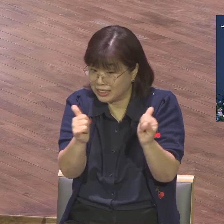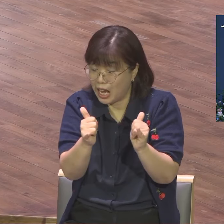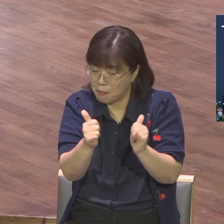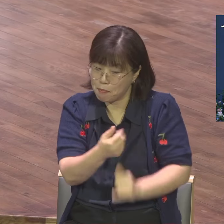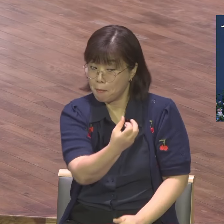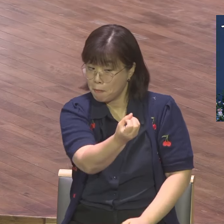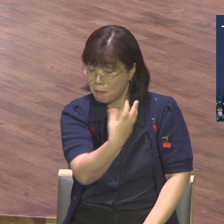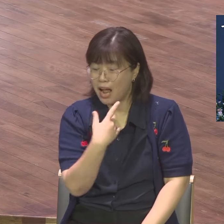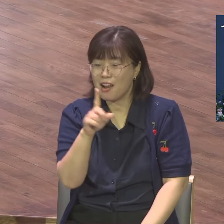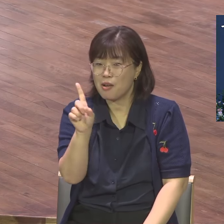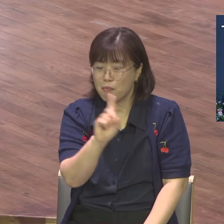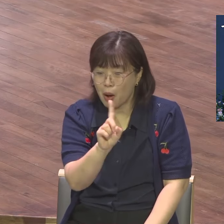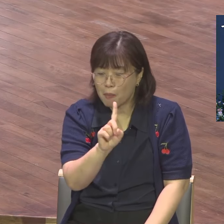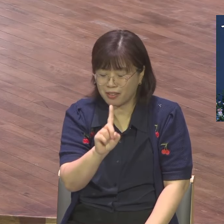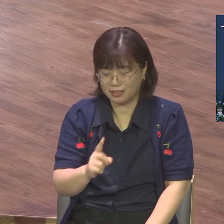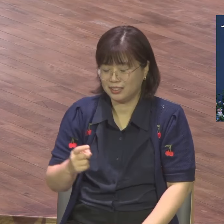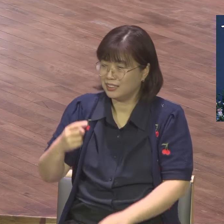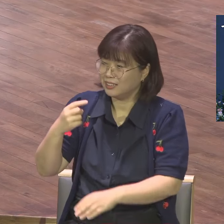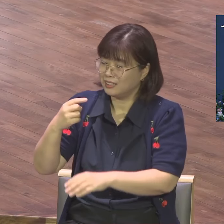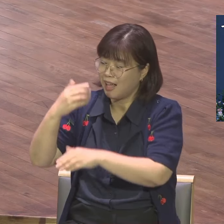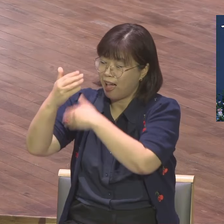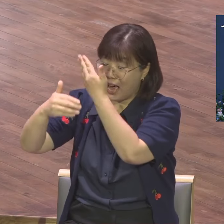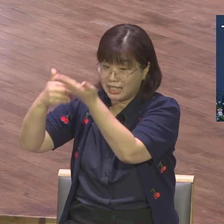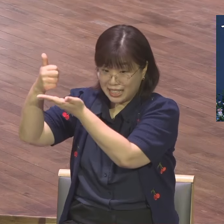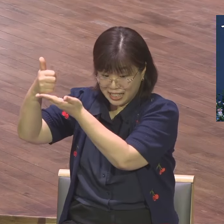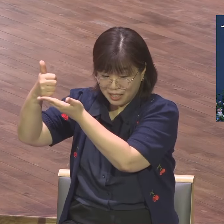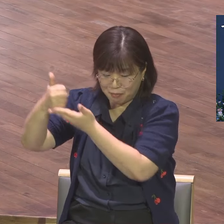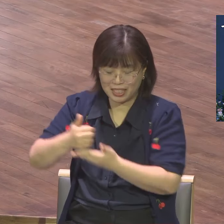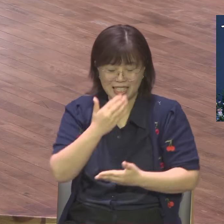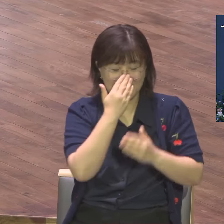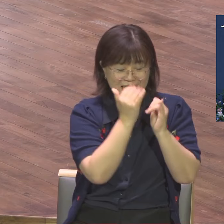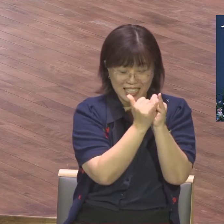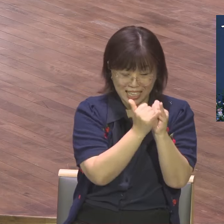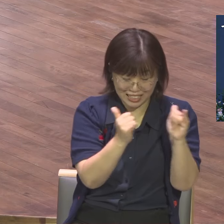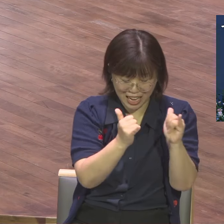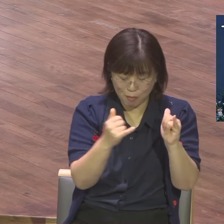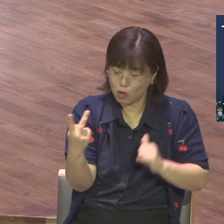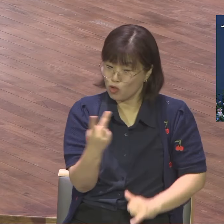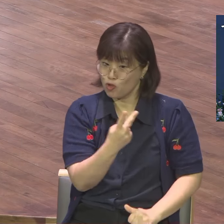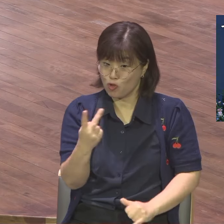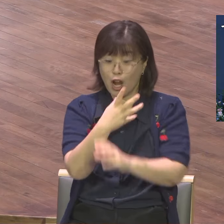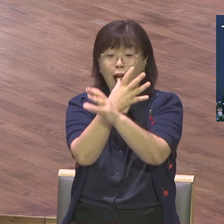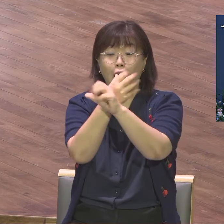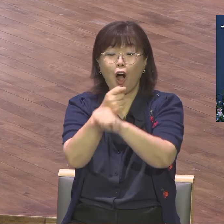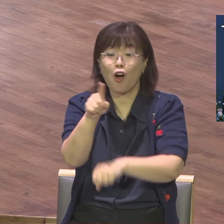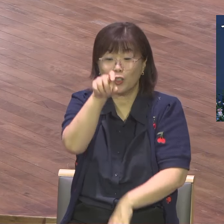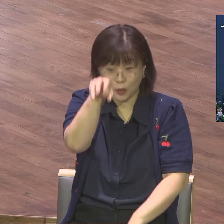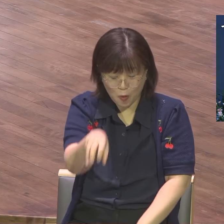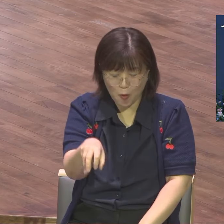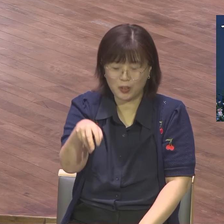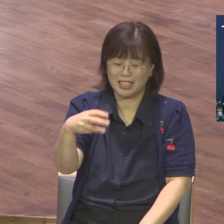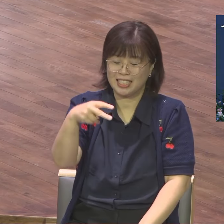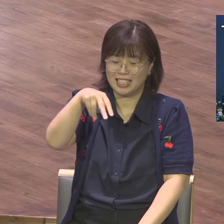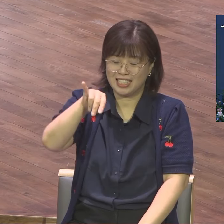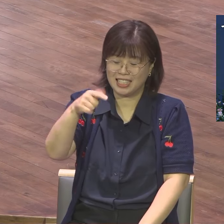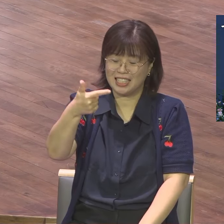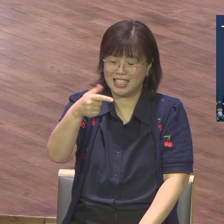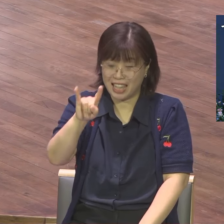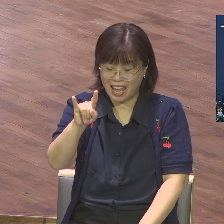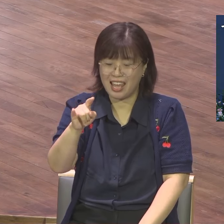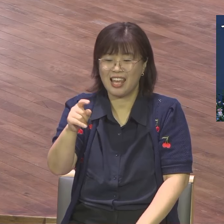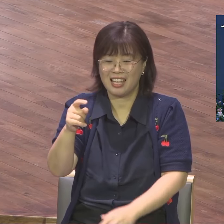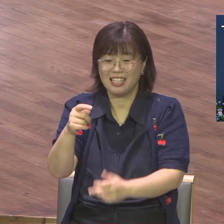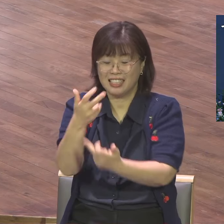하나님께서 이스라엘 백성과 시내산에서 언약을 맺으신 그것은